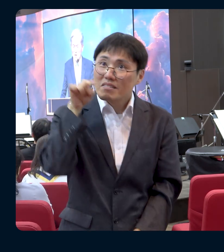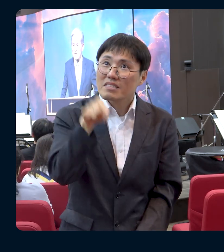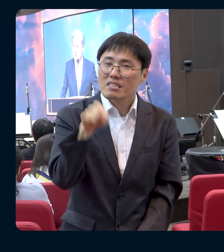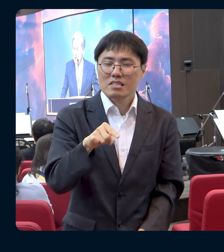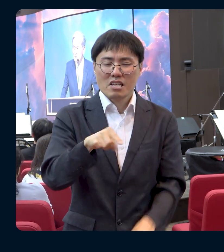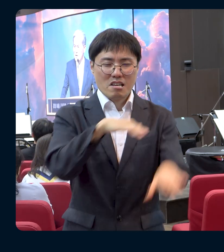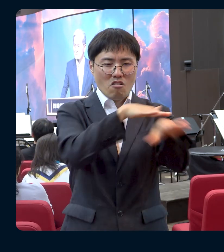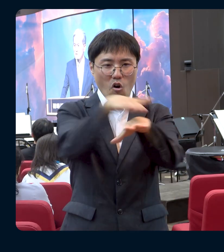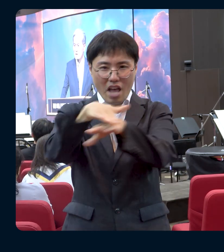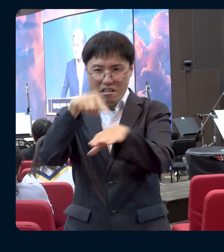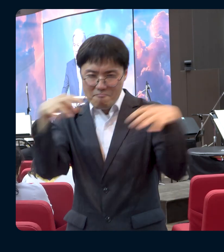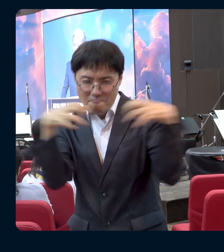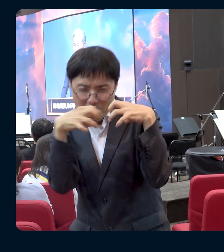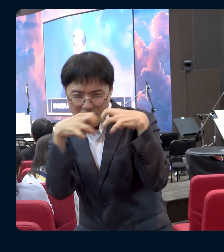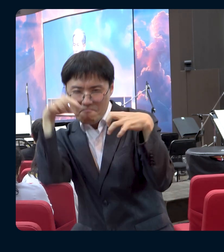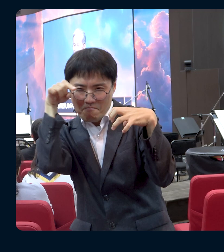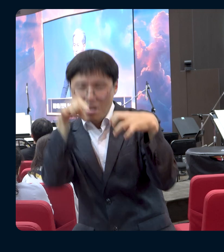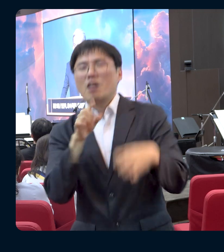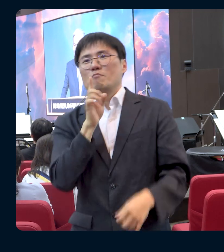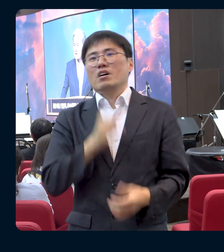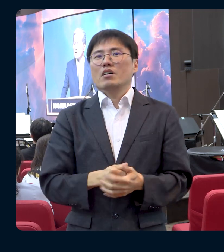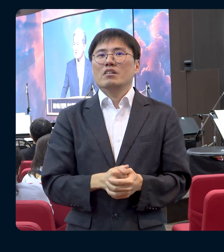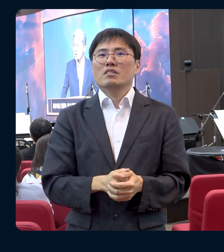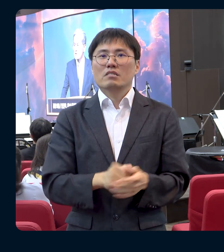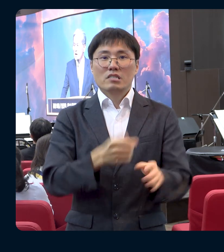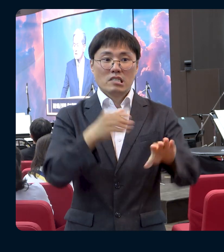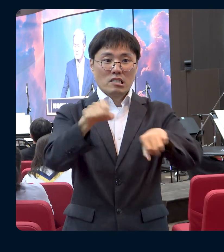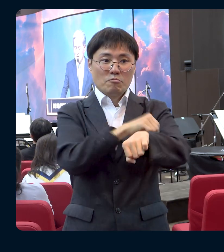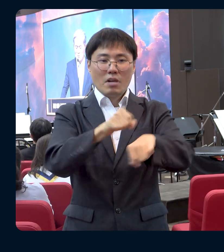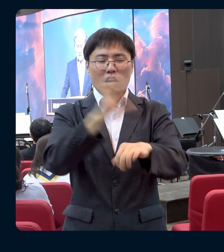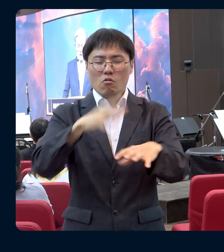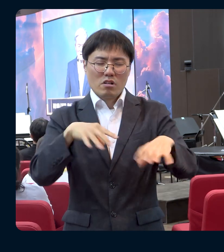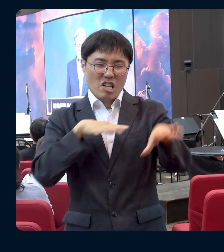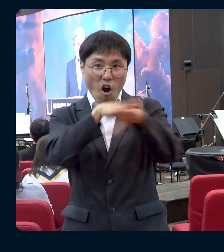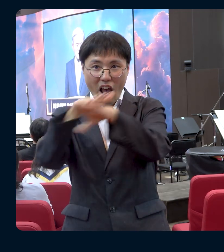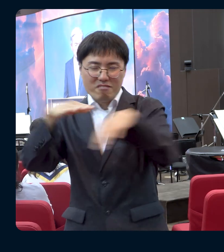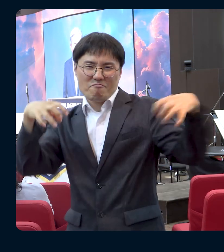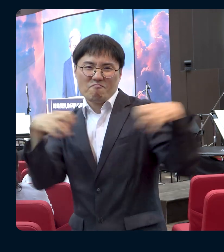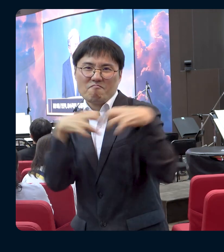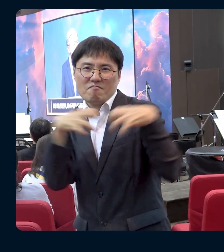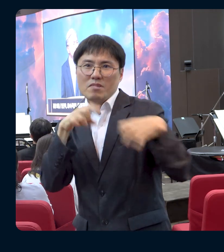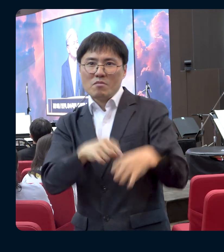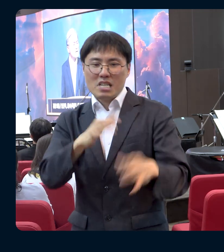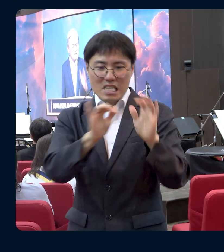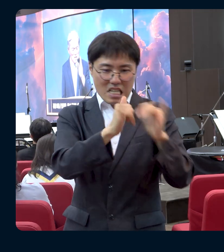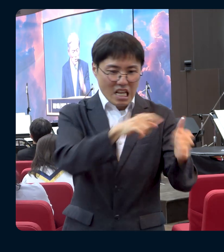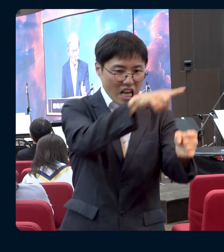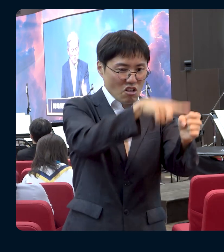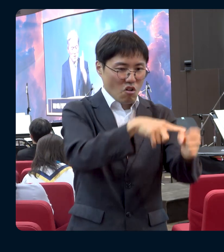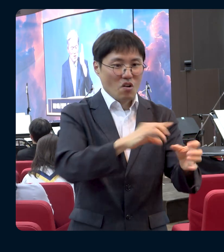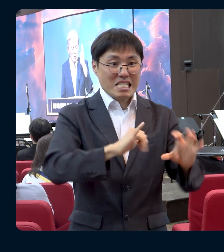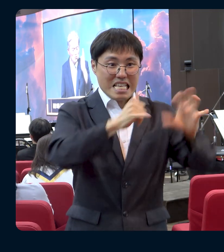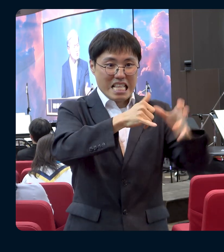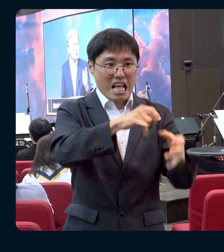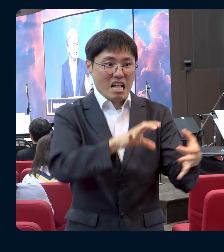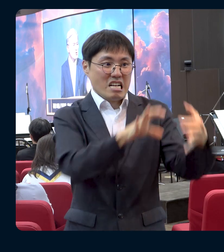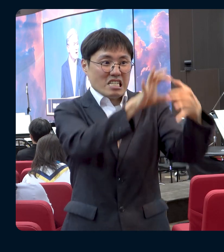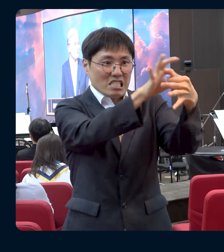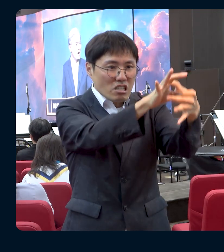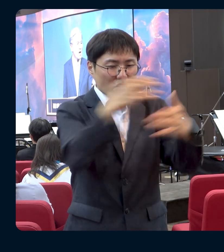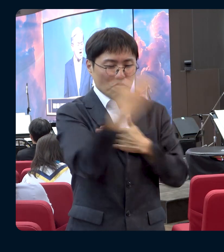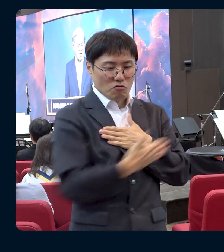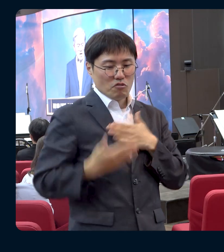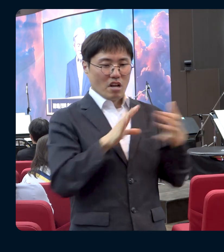이 경향 싸움을 하는 거예요. 다른 게 아니라 경향 싸움이다. 이 인간적 세속적인